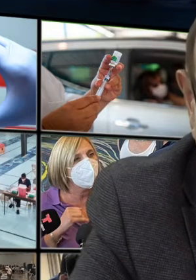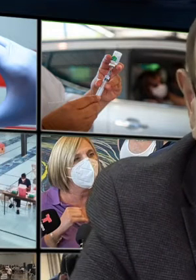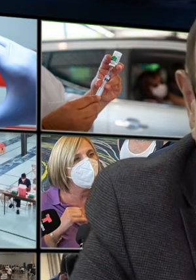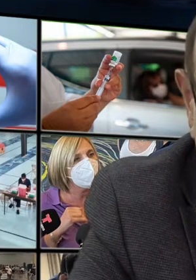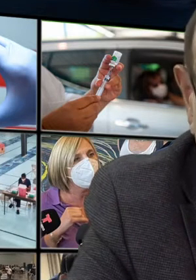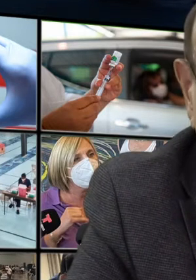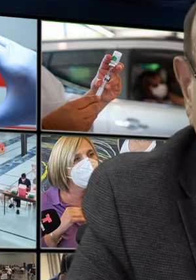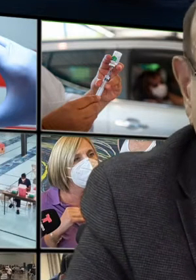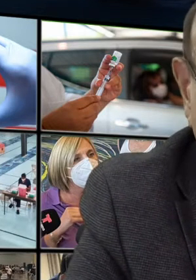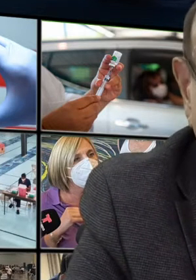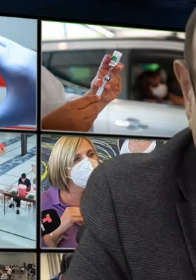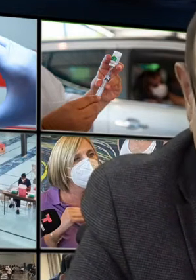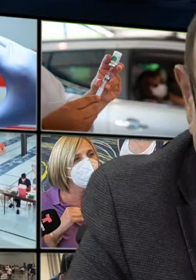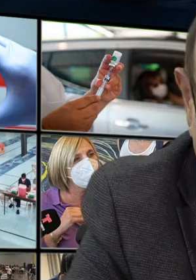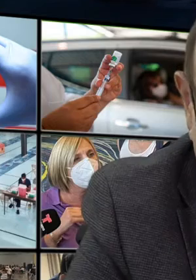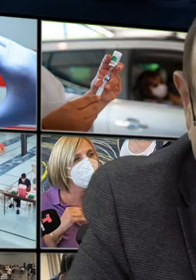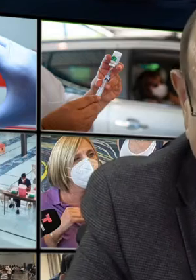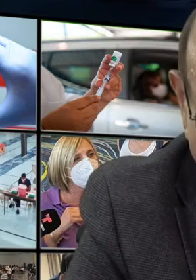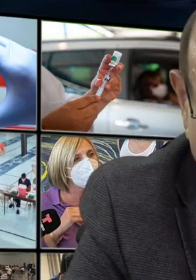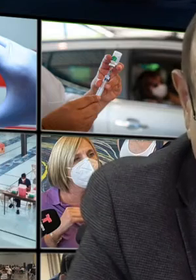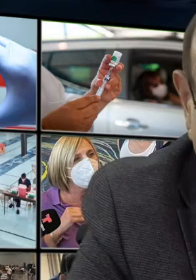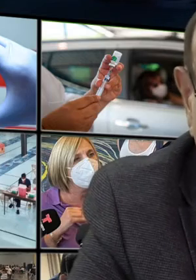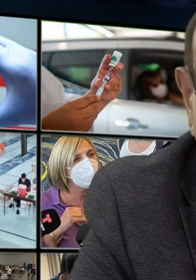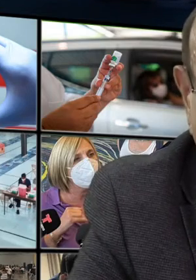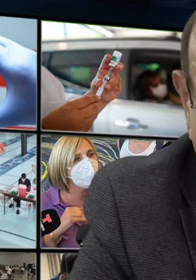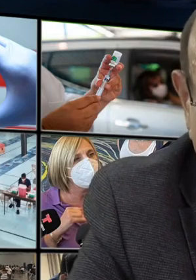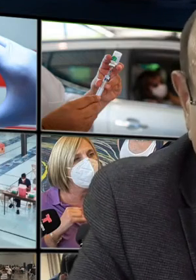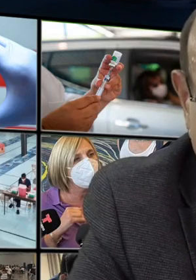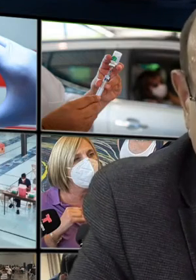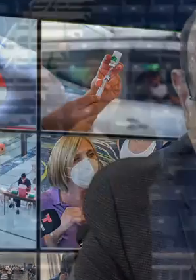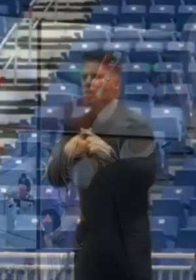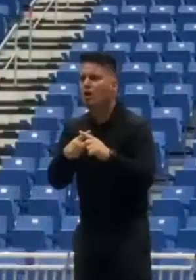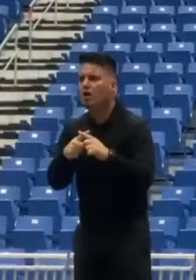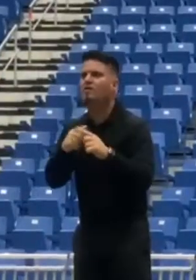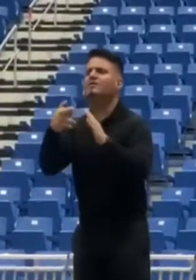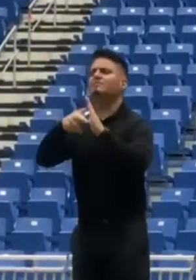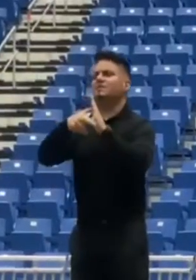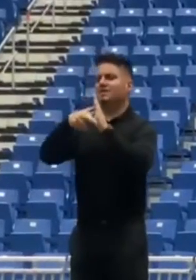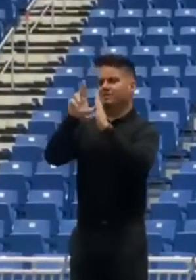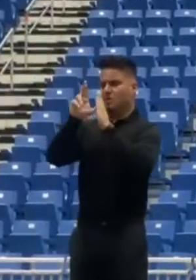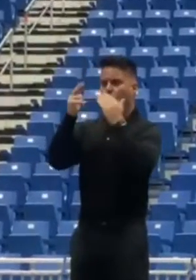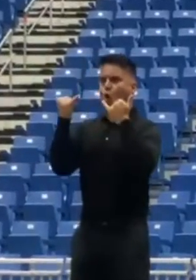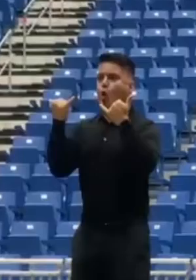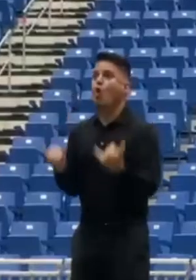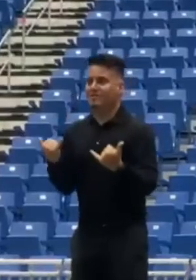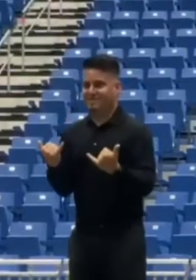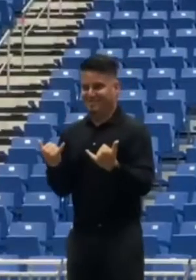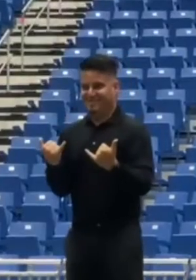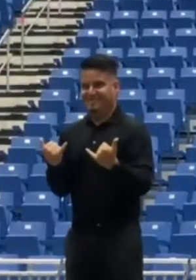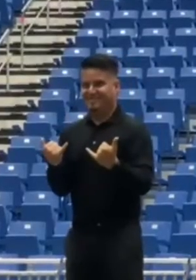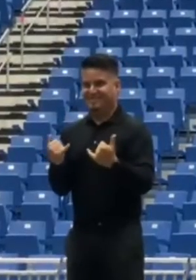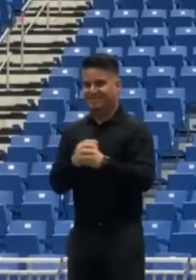será de más duración y más flexibilidad. Esto dijo el primer ejecutivo del país. La orden vigente vence